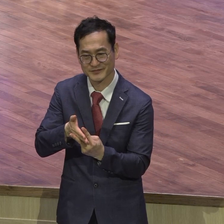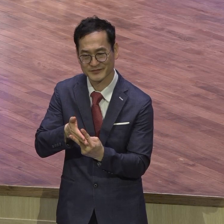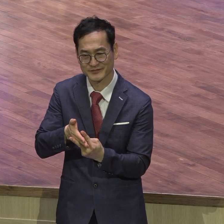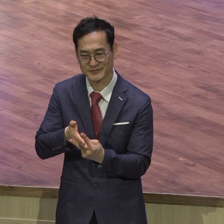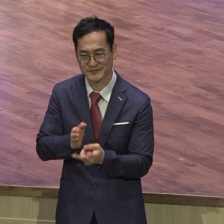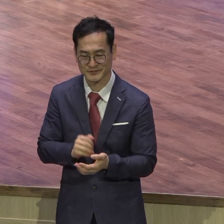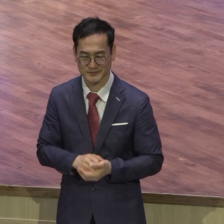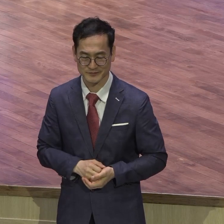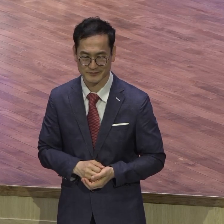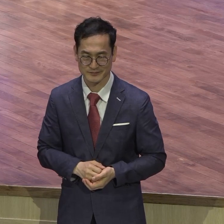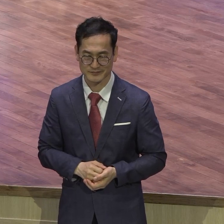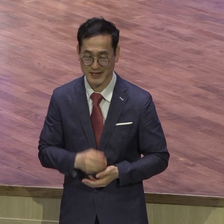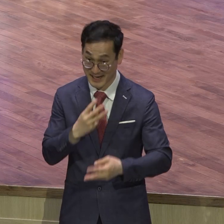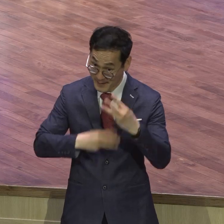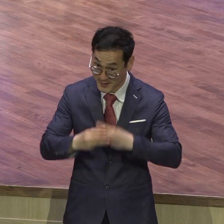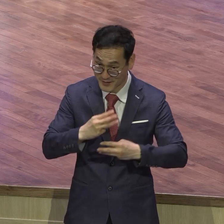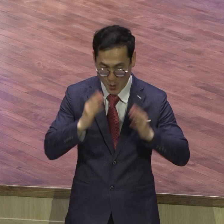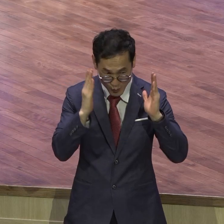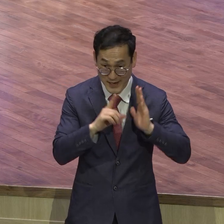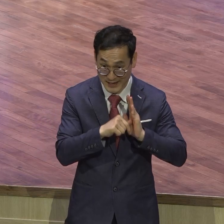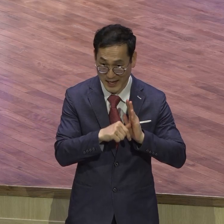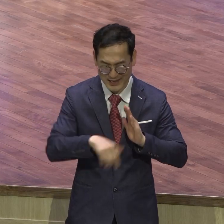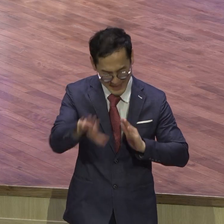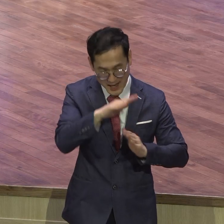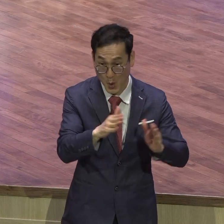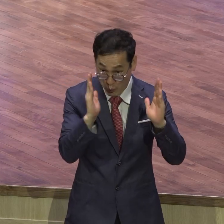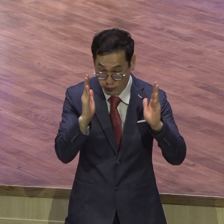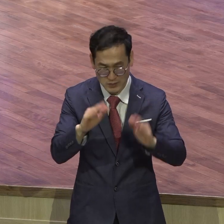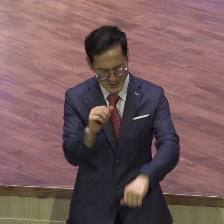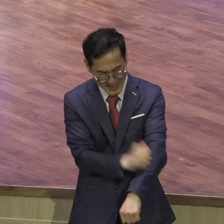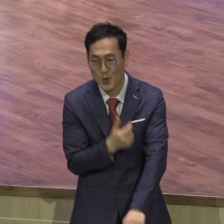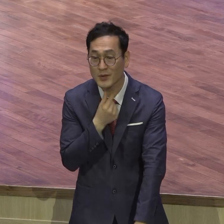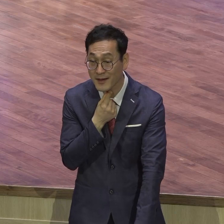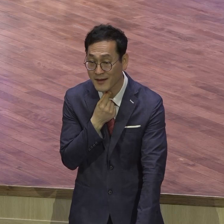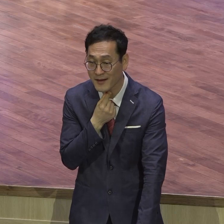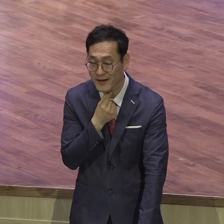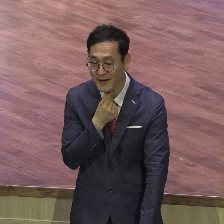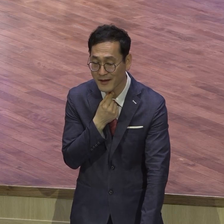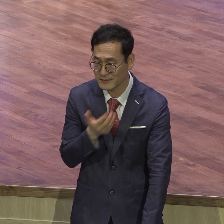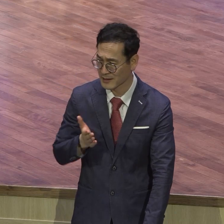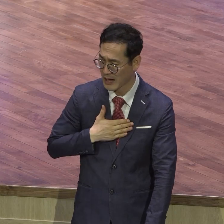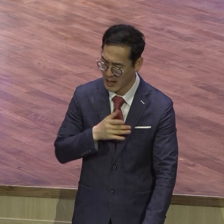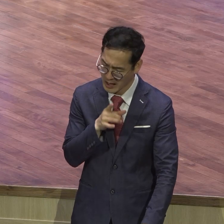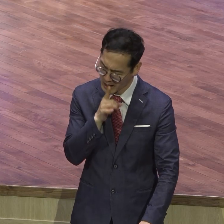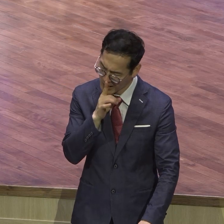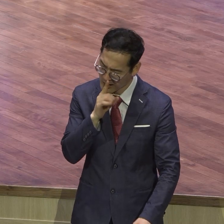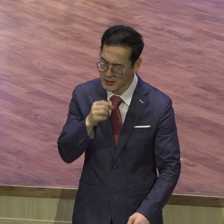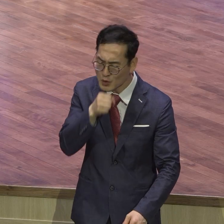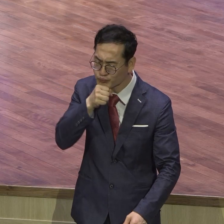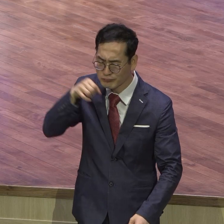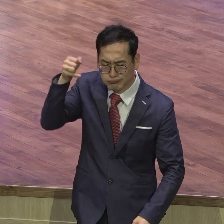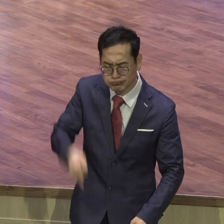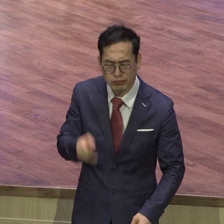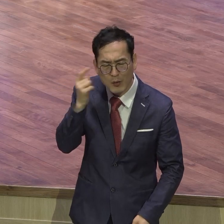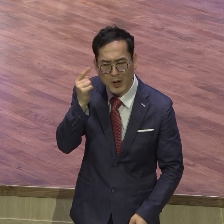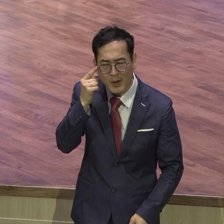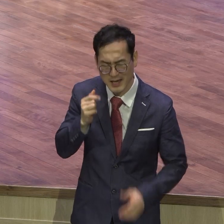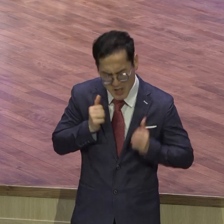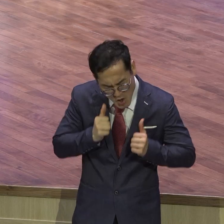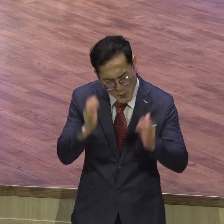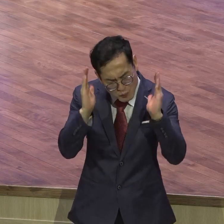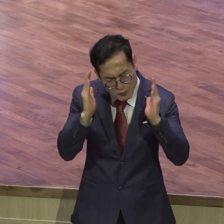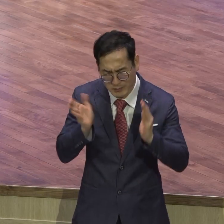랩런트들 공부를 하는 데서 누구나 다 공부를 다 잘하기 원해요 그런데 나는 왜 안 되는가 나는 열심히 하는데도 왜